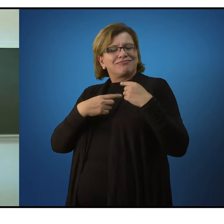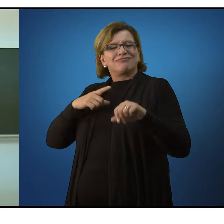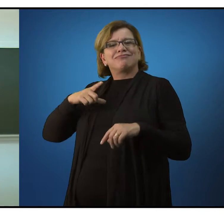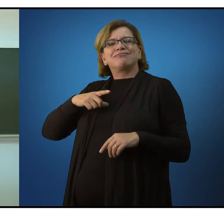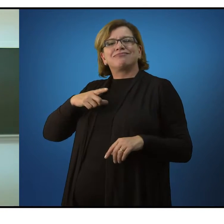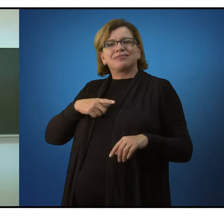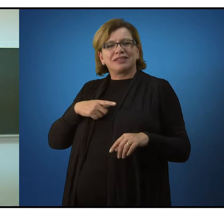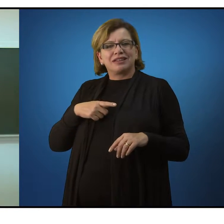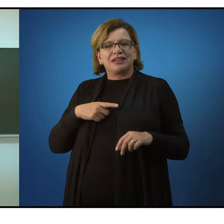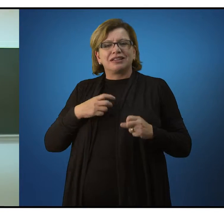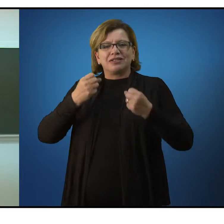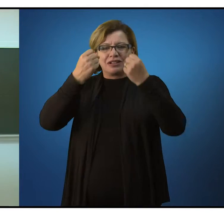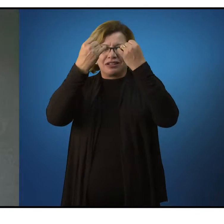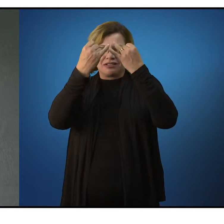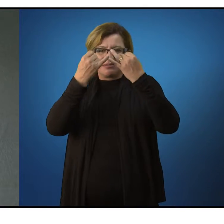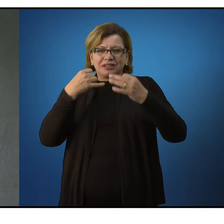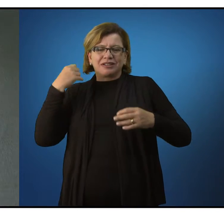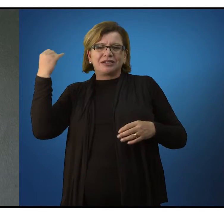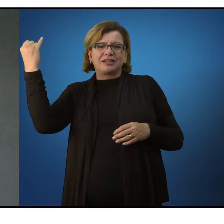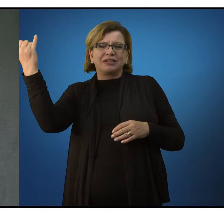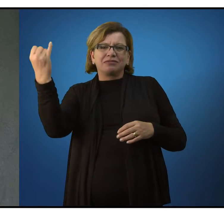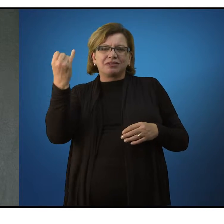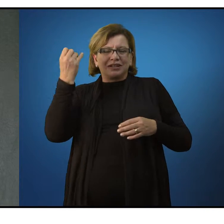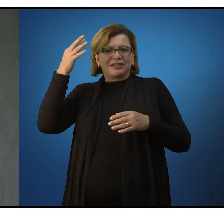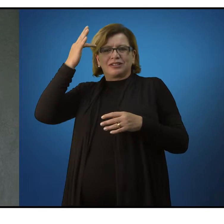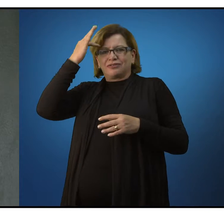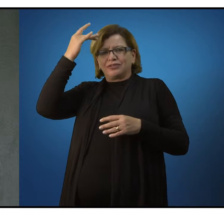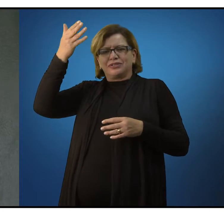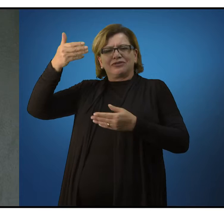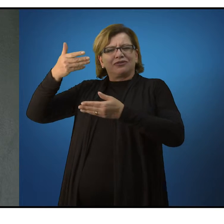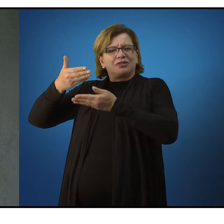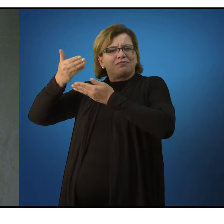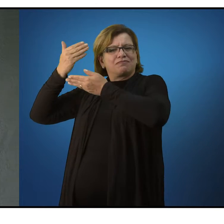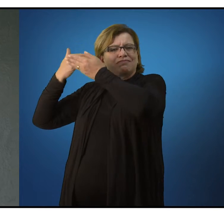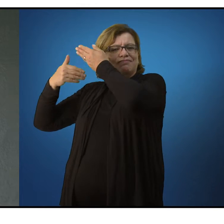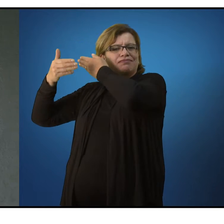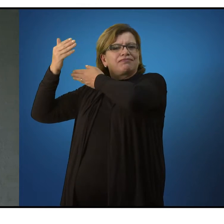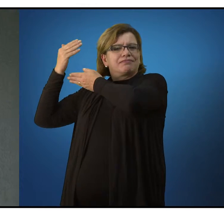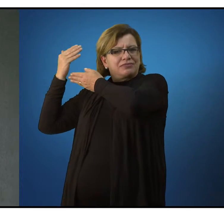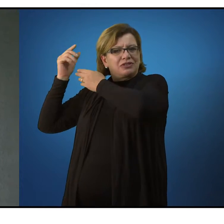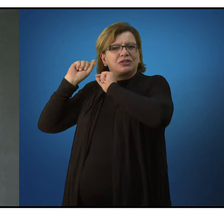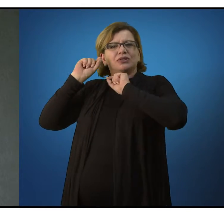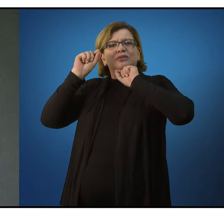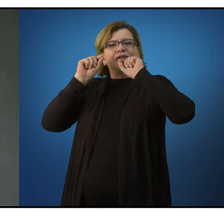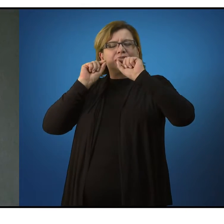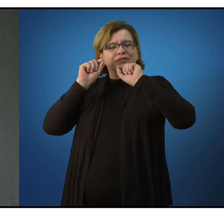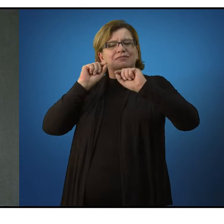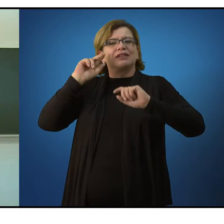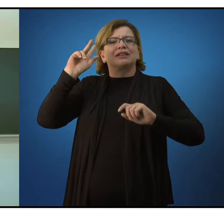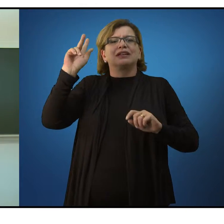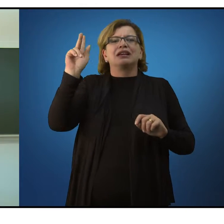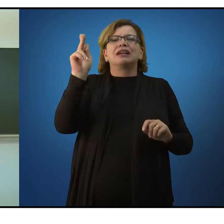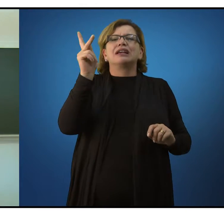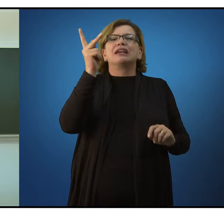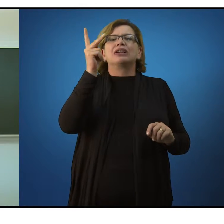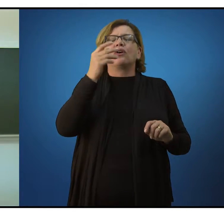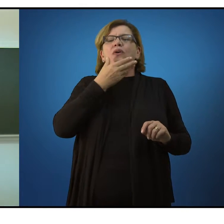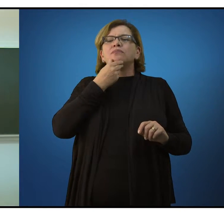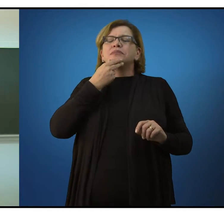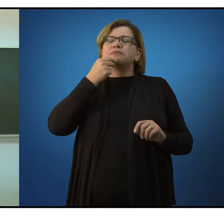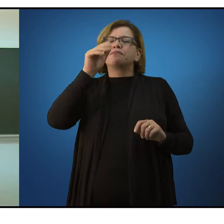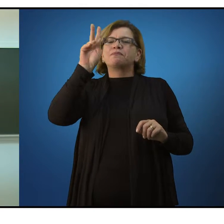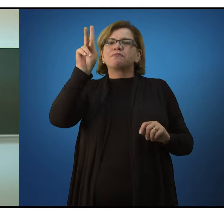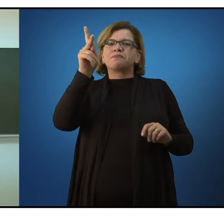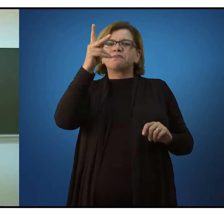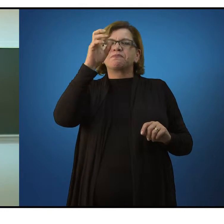importante aqui na filosofia antiga em relação a Heráclito, por estar